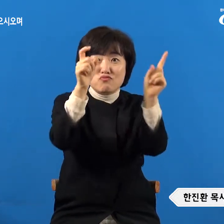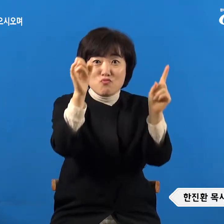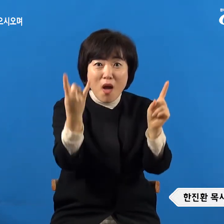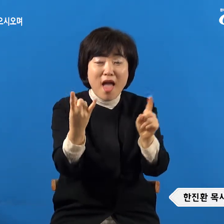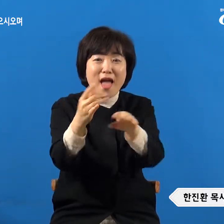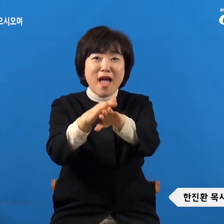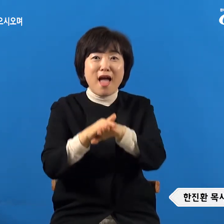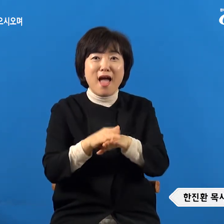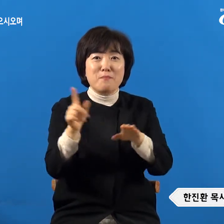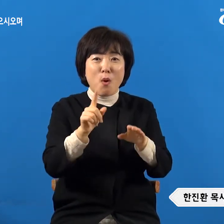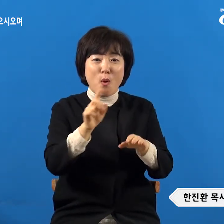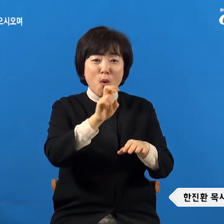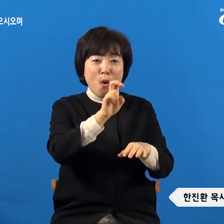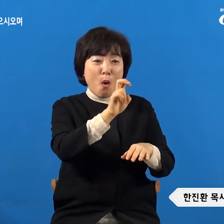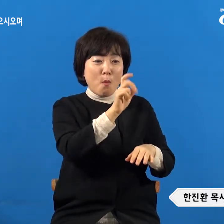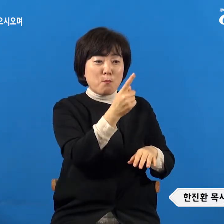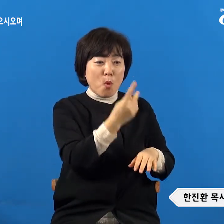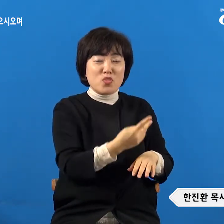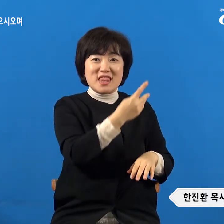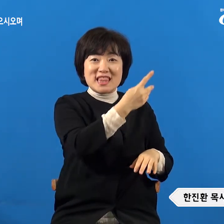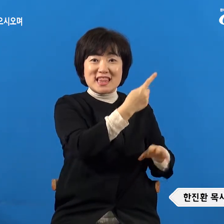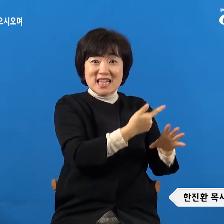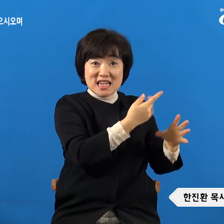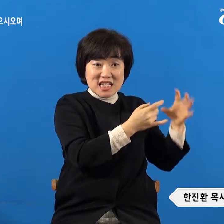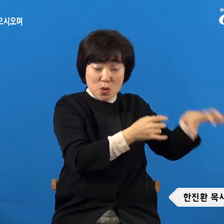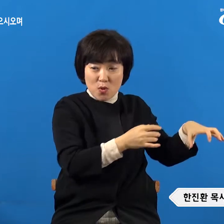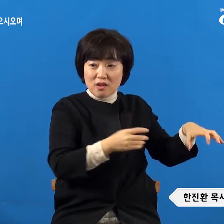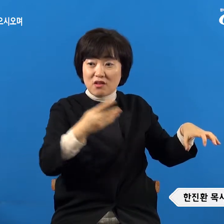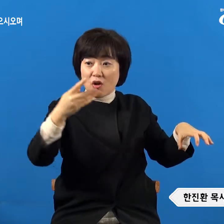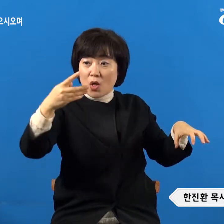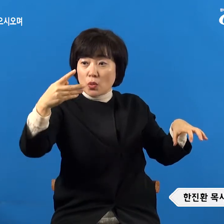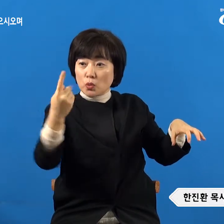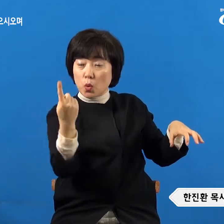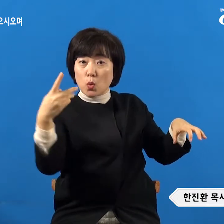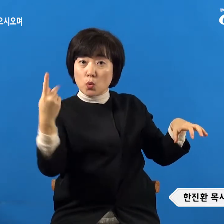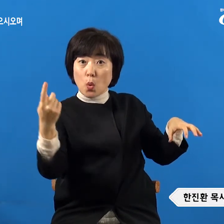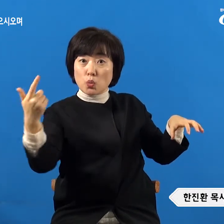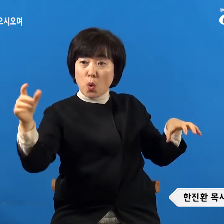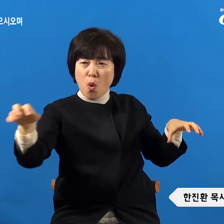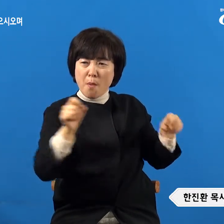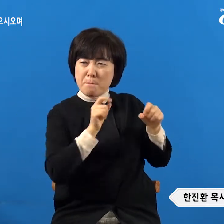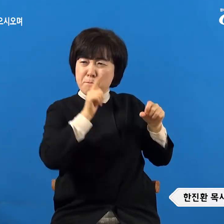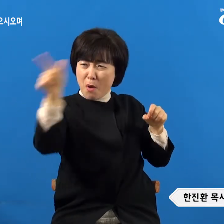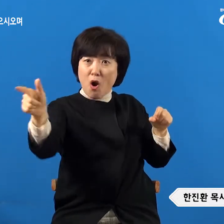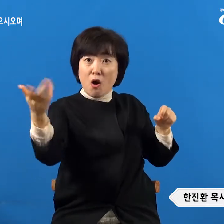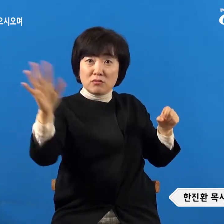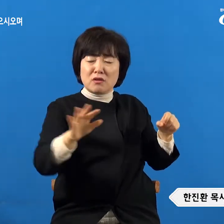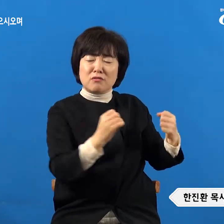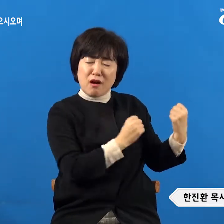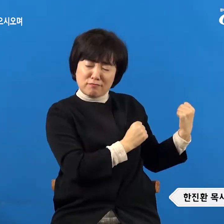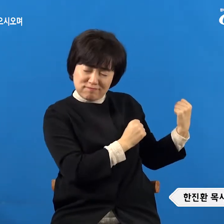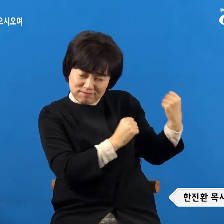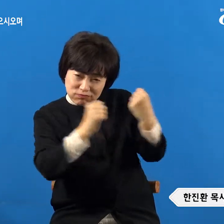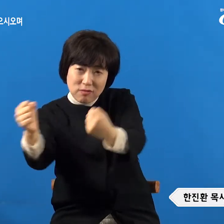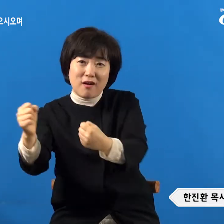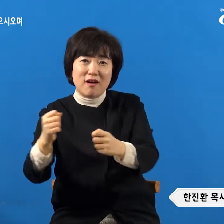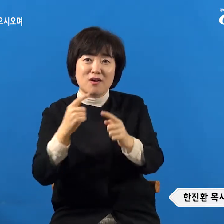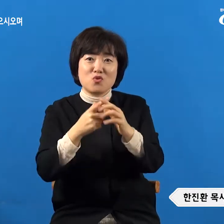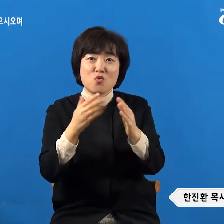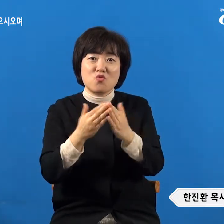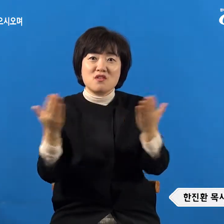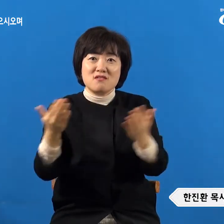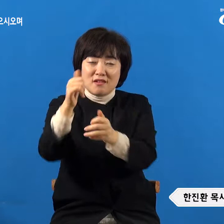하면 몬트리올에서 토론토까지 단숨에 달려갑니다. 교회 일도 얼마나 열심히 하는지